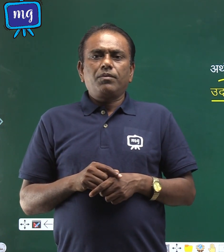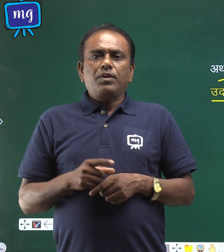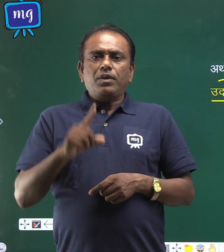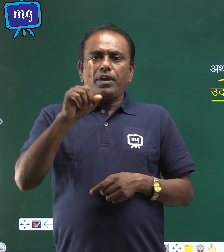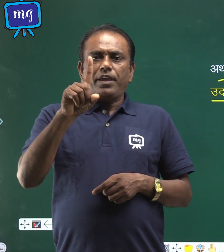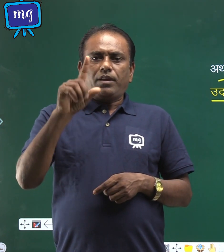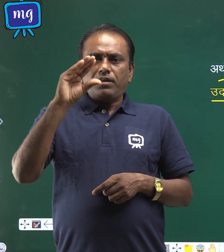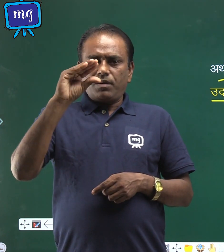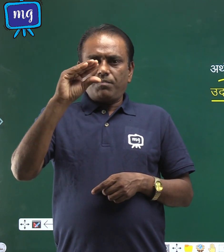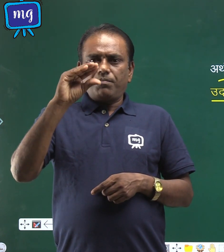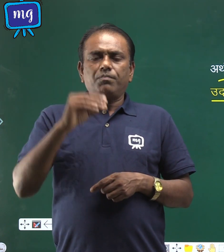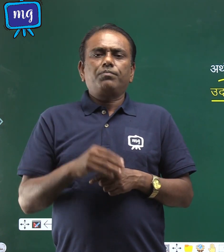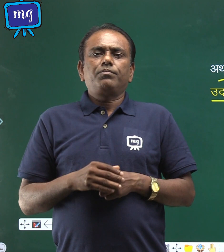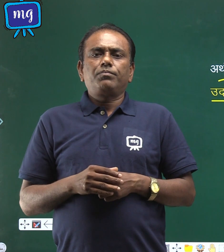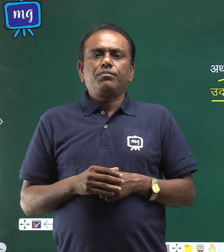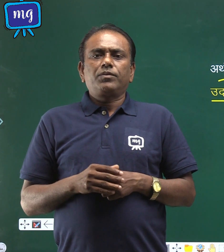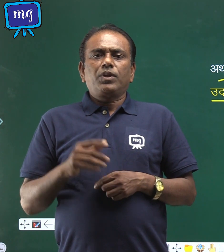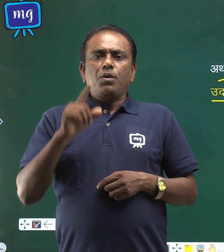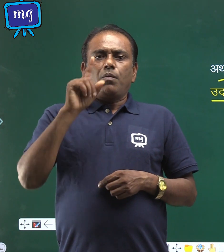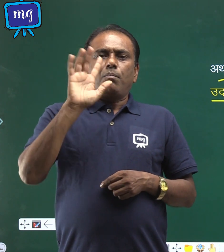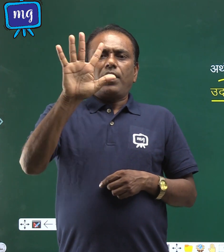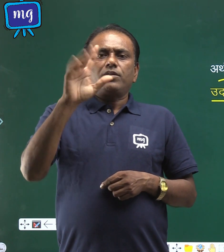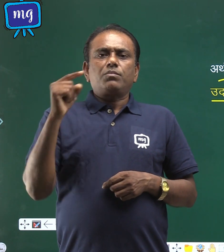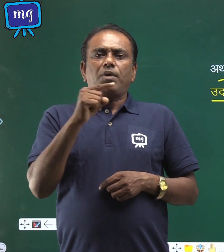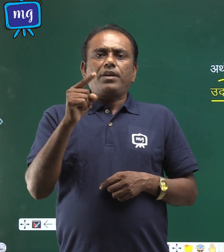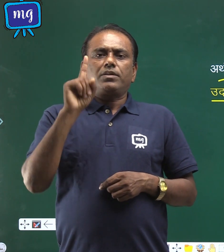एक न्यून, 5 माइनस 1